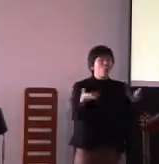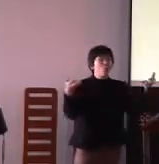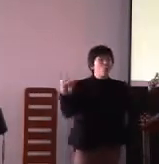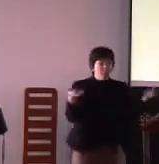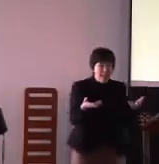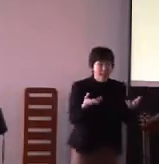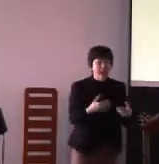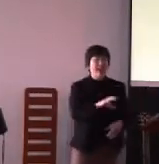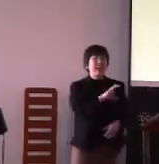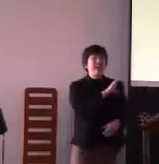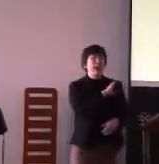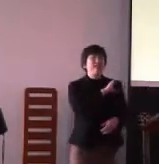仕事で